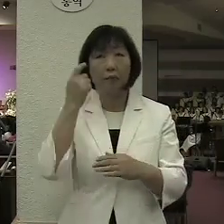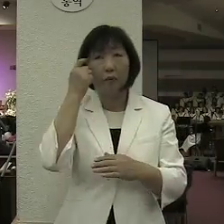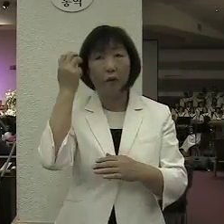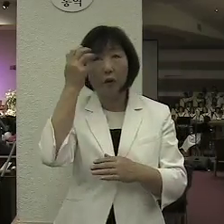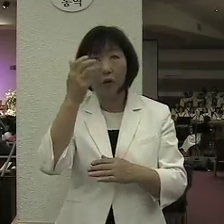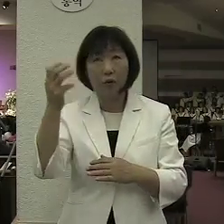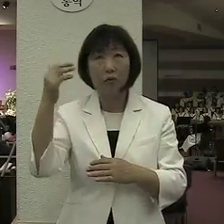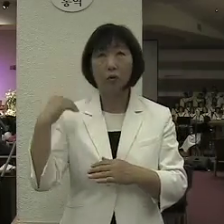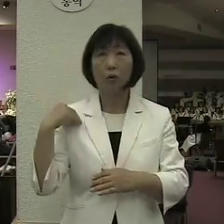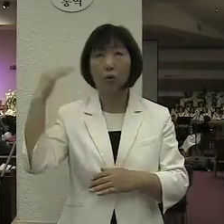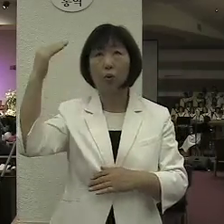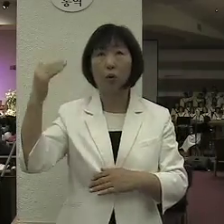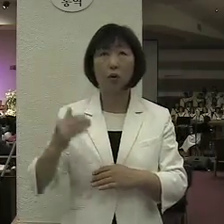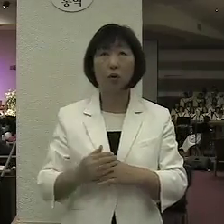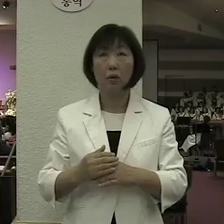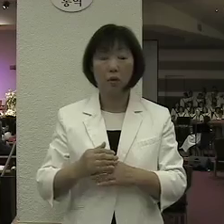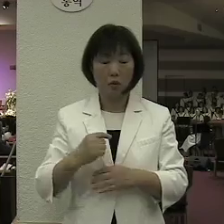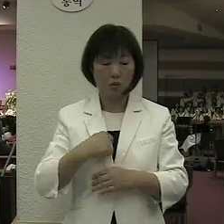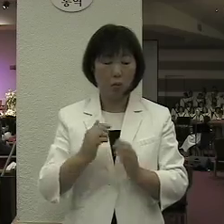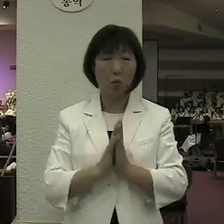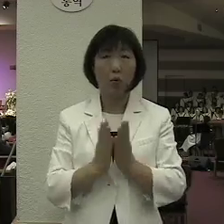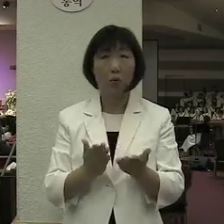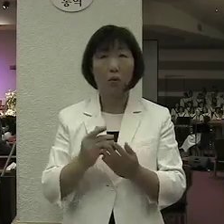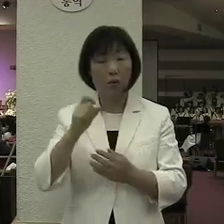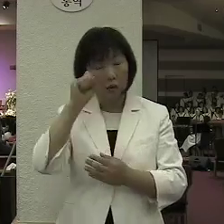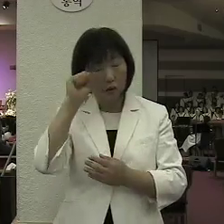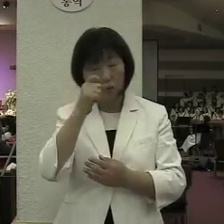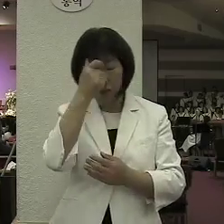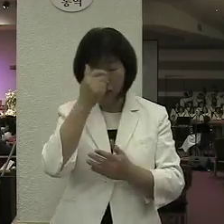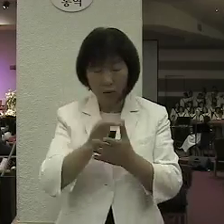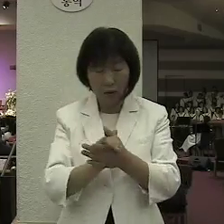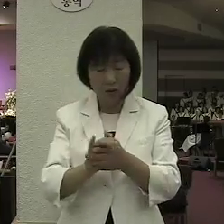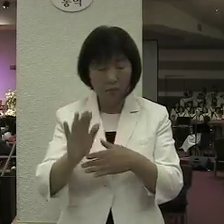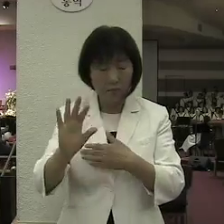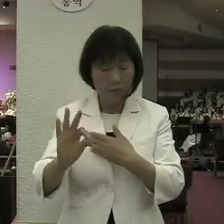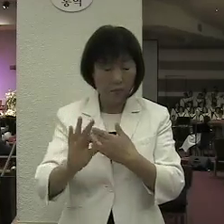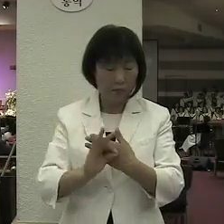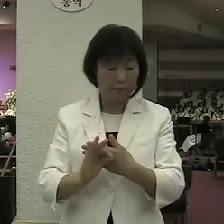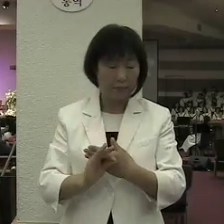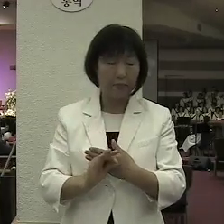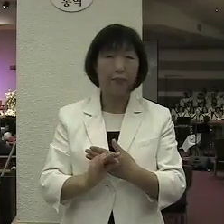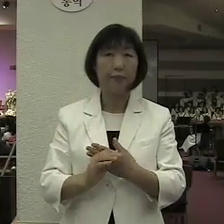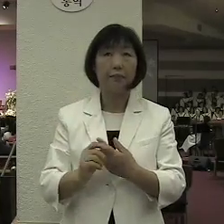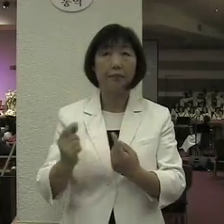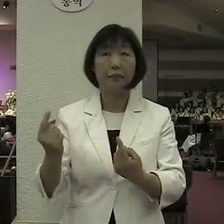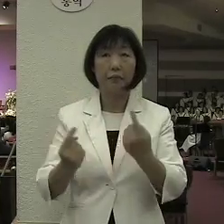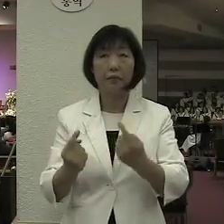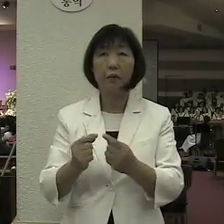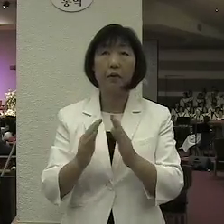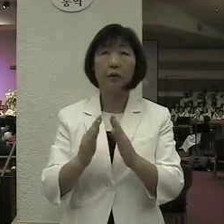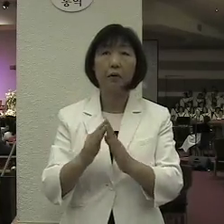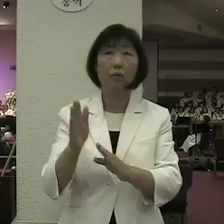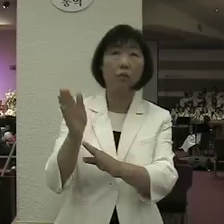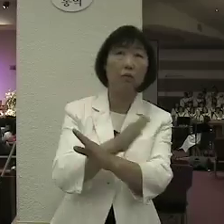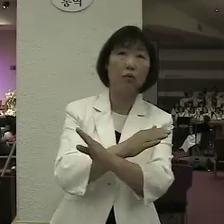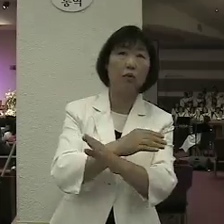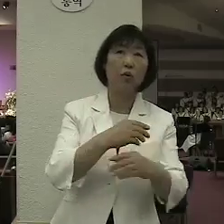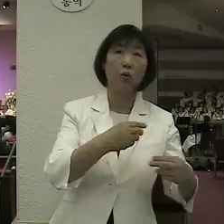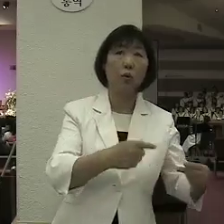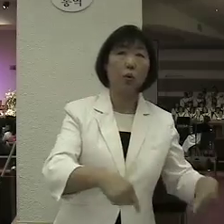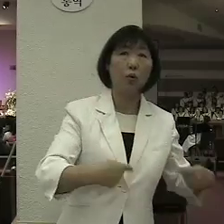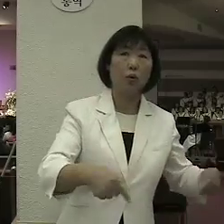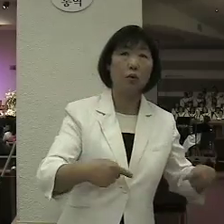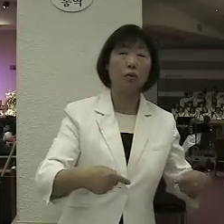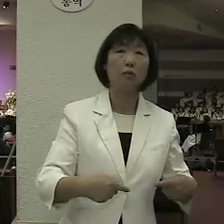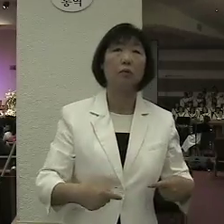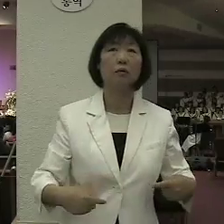그를 교제하기 시작, 친구가 되기 시작했고 그에게 복음을 전했고 언제 한번 또 저와도 몇 번 이렇게 만나더니